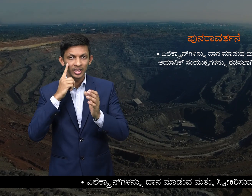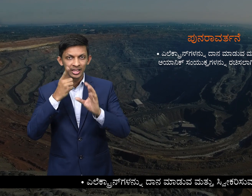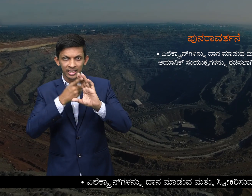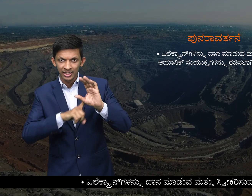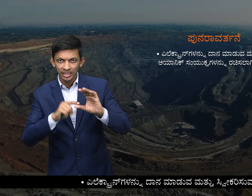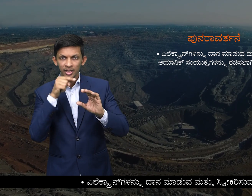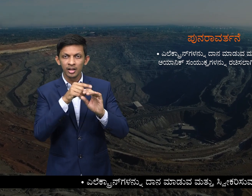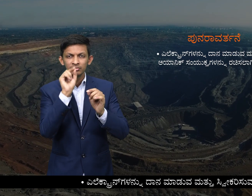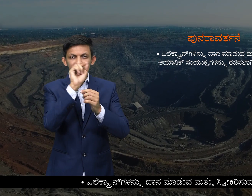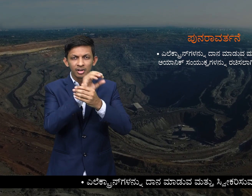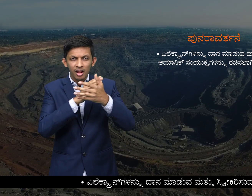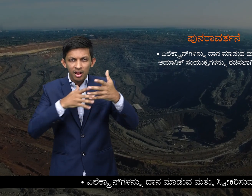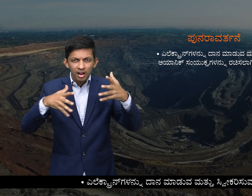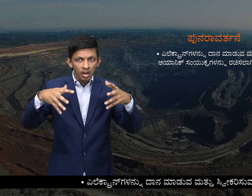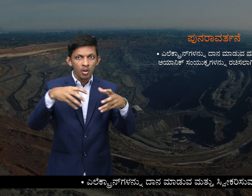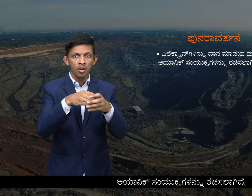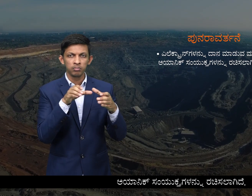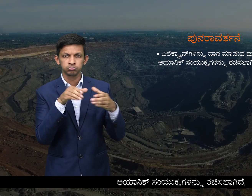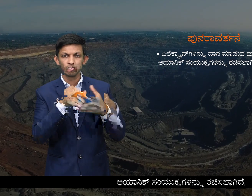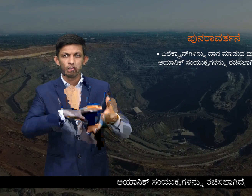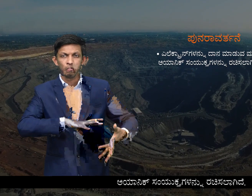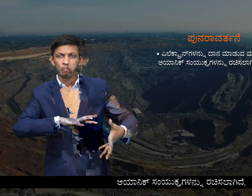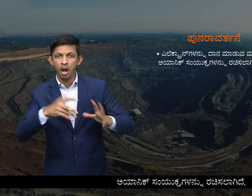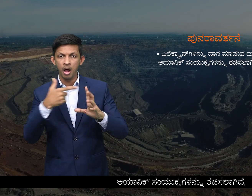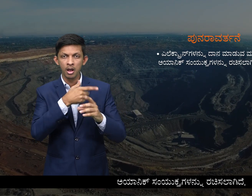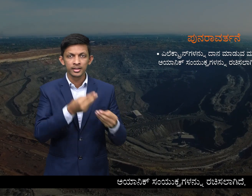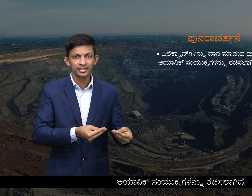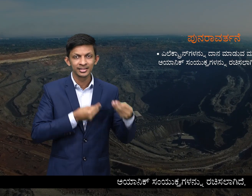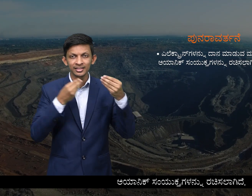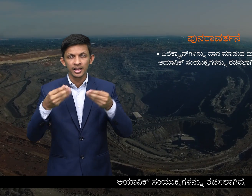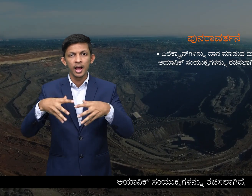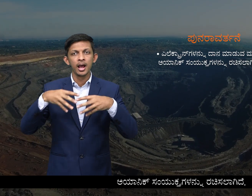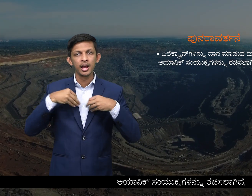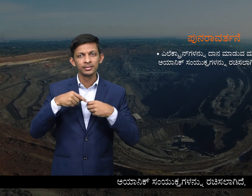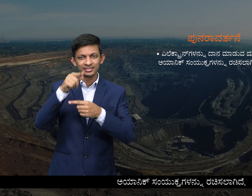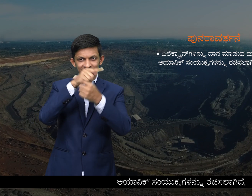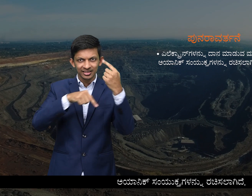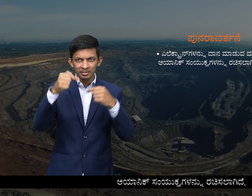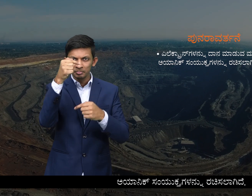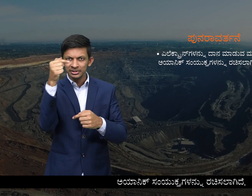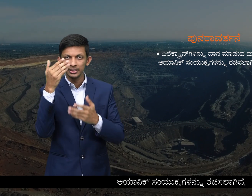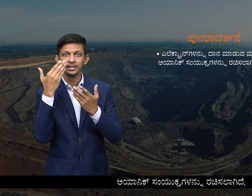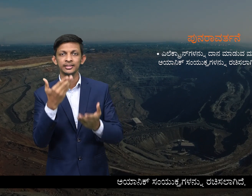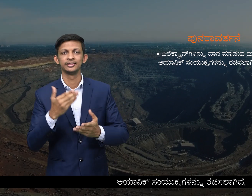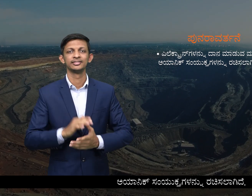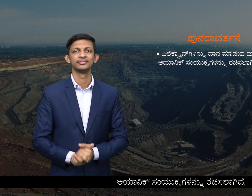ಎಲೆಕ್ಟ್ರಾನ್ಗಳನ್ನ ದಾನ ಮಾಡುವ ಮತ್ತು ಸ್ವೀಕರಿಸುವ ಮೂಲಕ ಅಯಾನಿಕ್ ಸಂಯುಕ್ತಗಳನ್ನ ರಚಿಸಲಾಗಿದೆ.